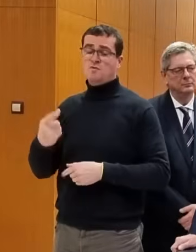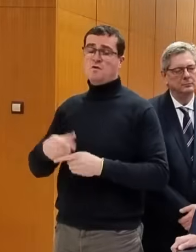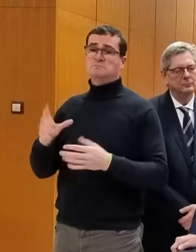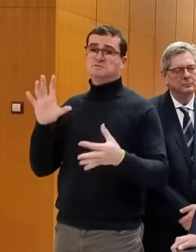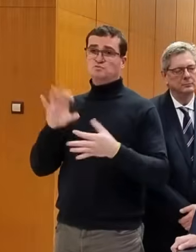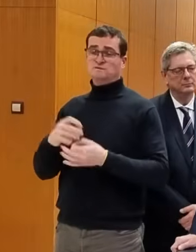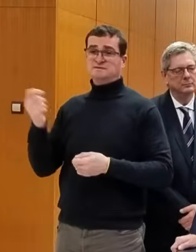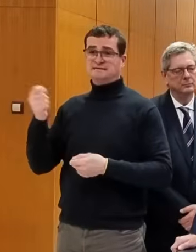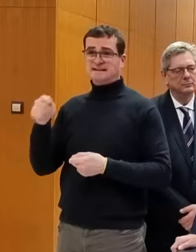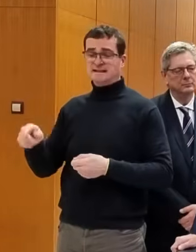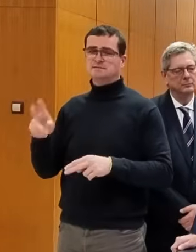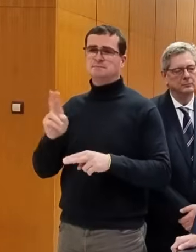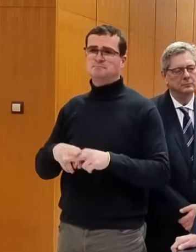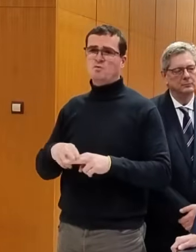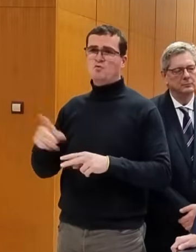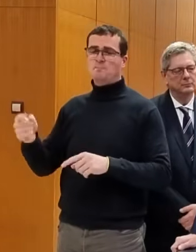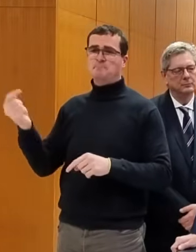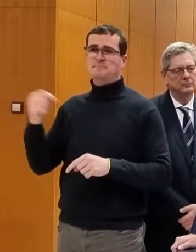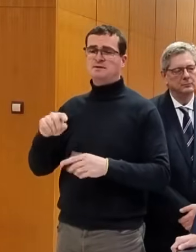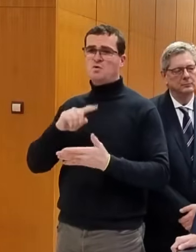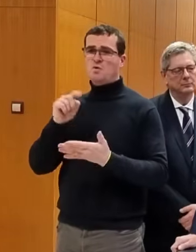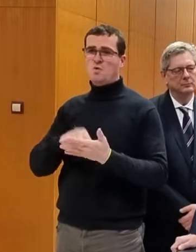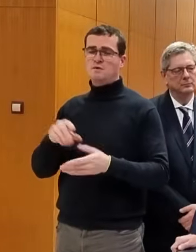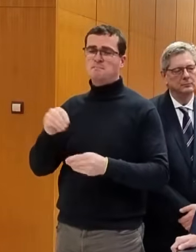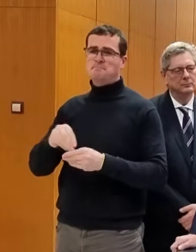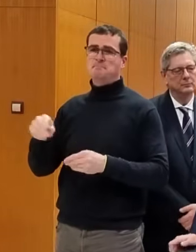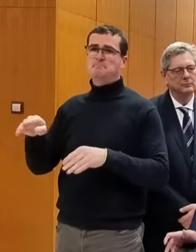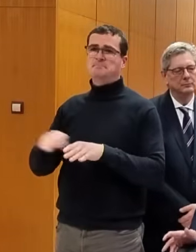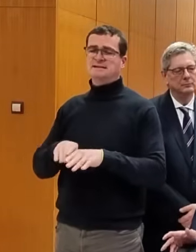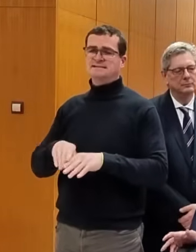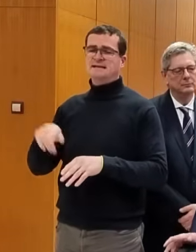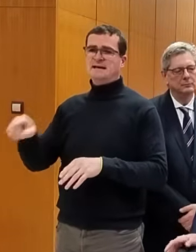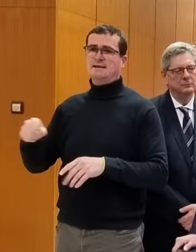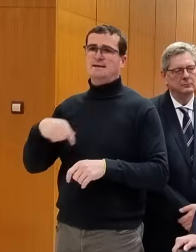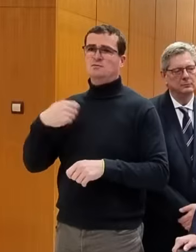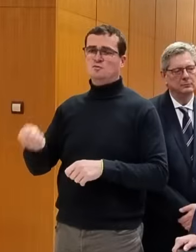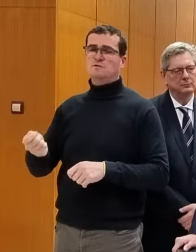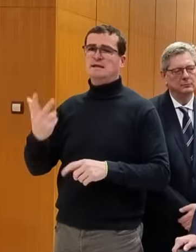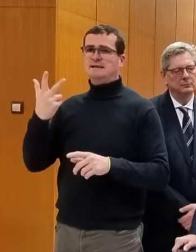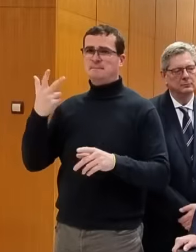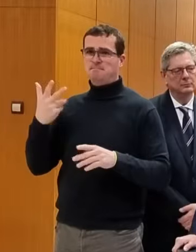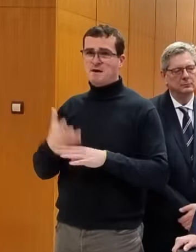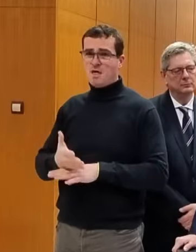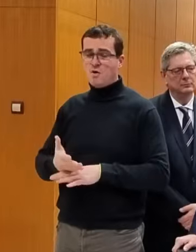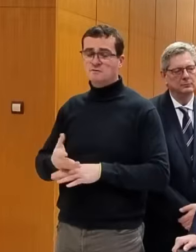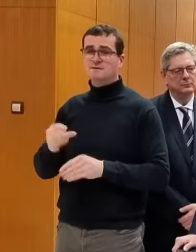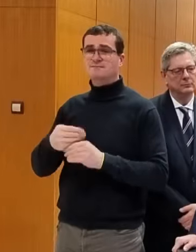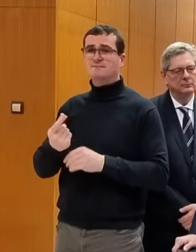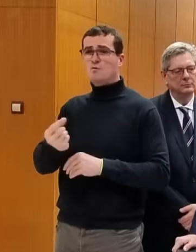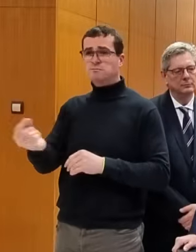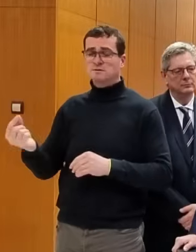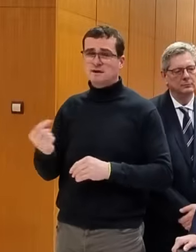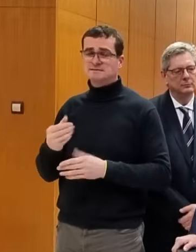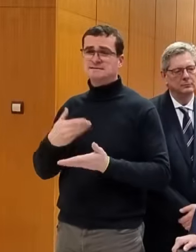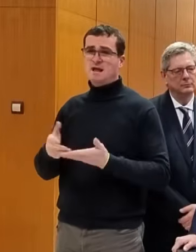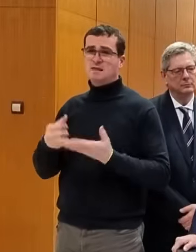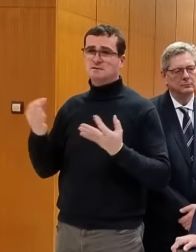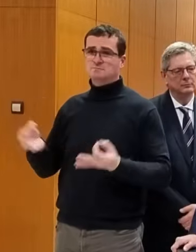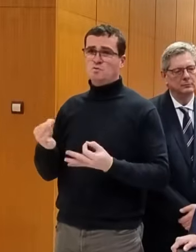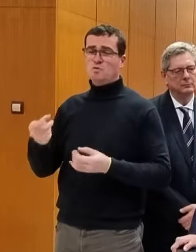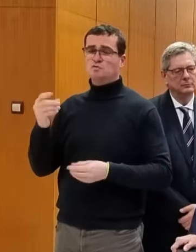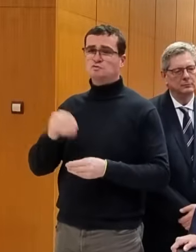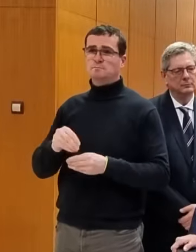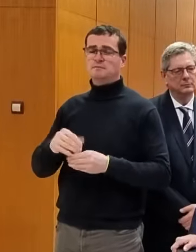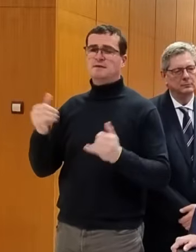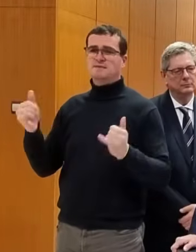tým spojený trest, potom vlastne prichádza tá otázka, kde pán minister teraz zvýšil tú sadzbu až na 3 milióny a v kombinácii s ďalšími spôsobmi tresty, ktorí